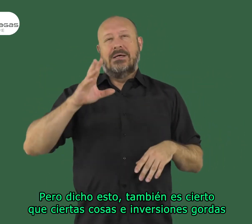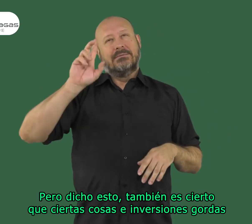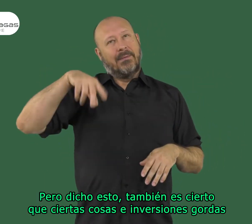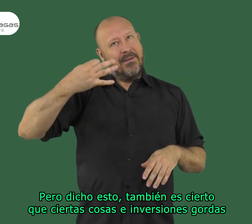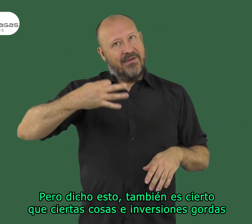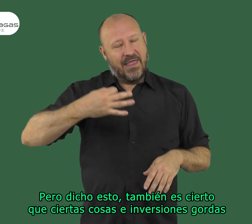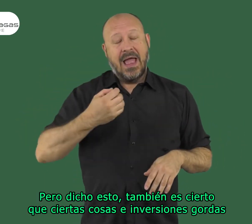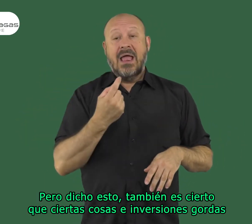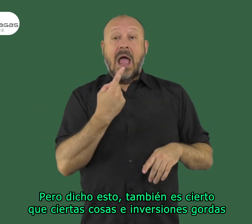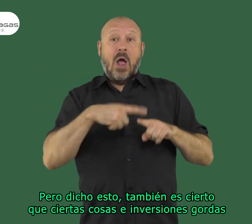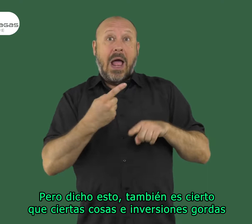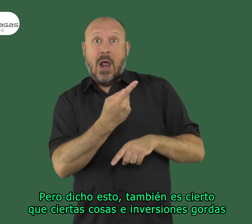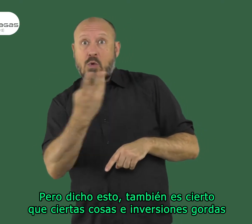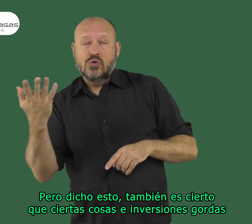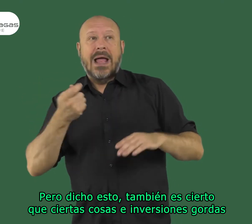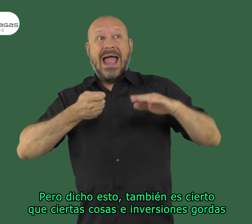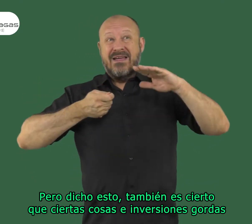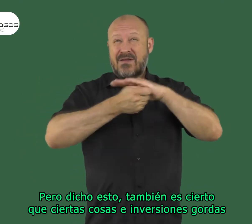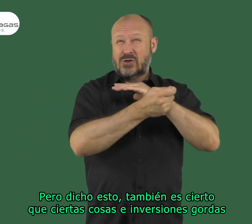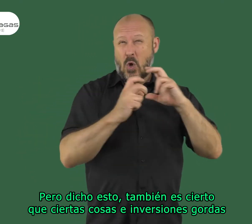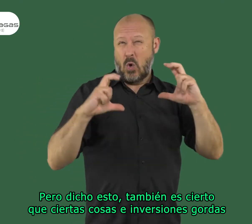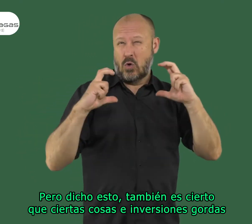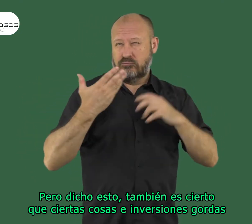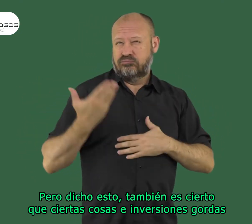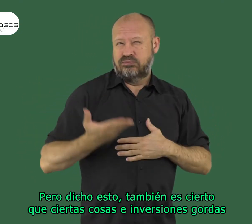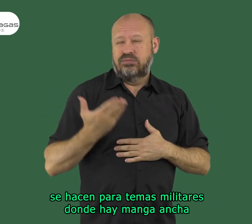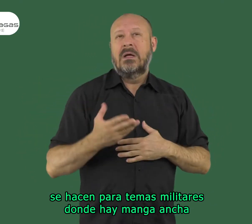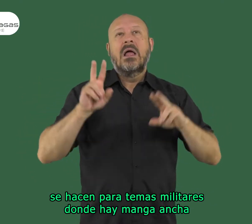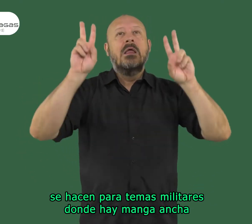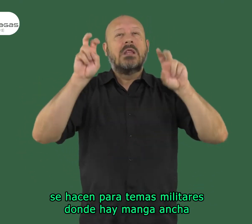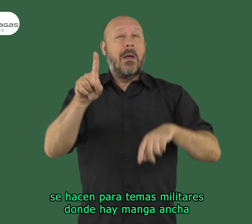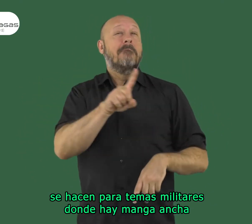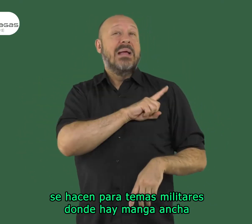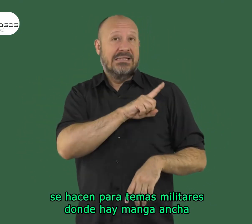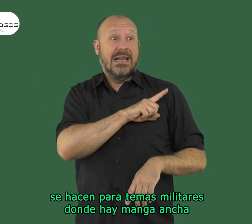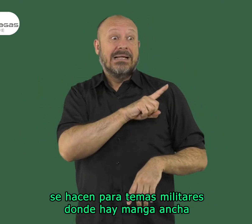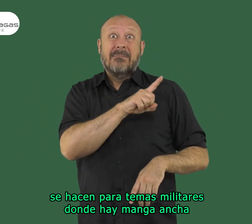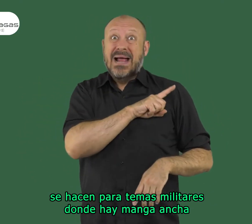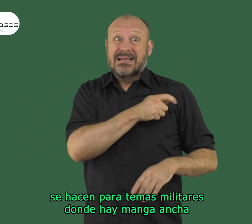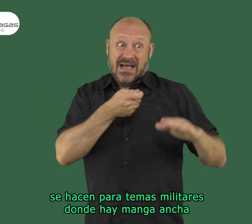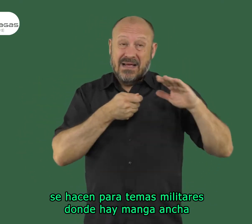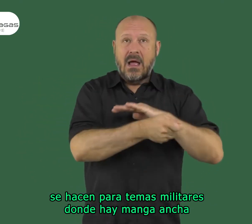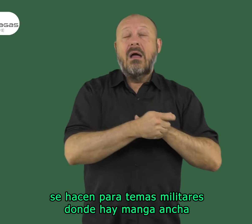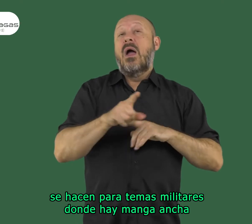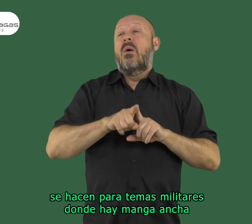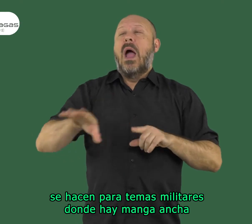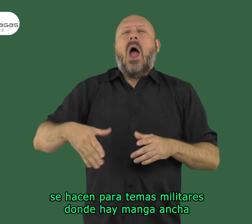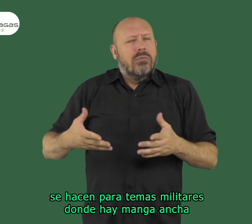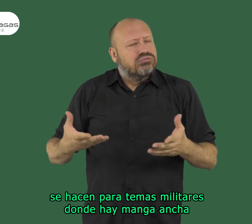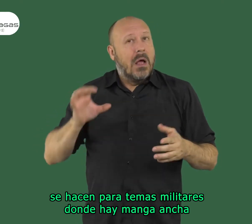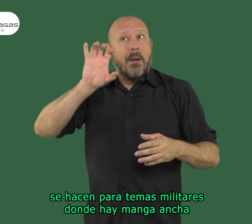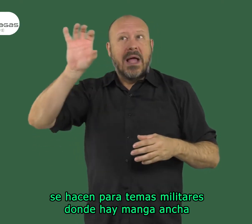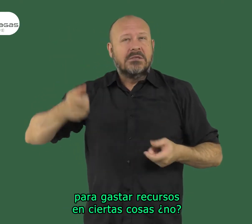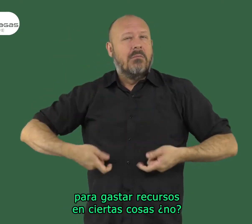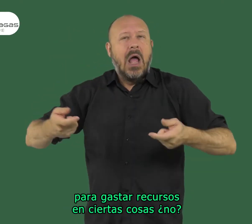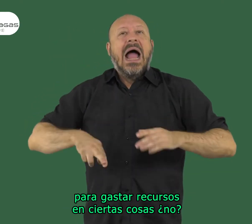dicho esto, también es cierto que ciertas cosas e inversiones gordas se hacen para temas militares donde hay